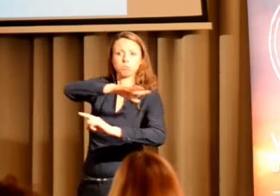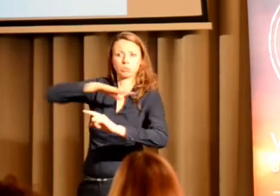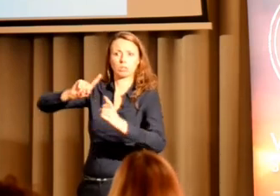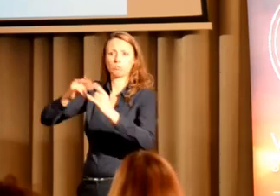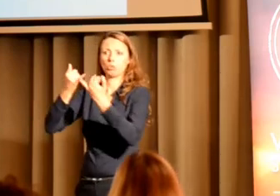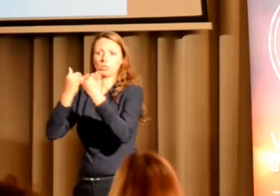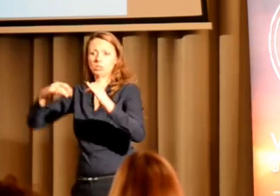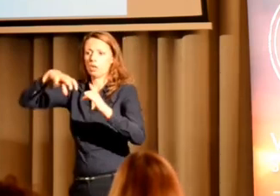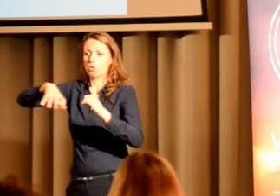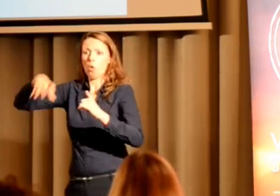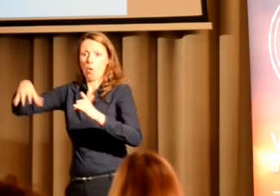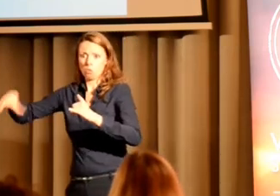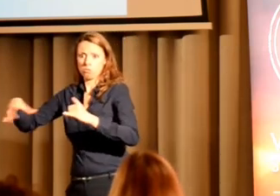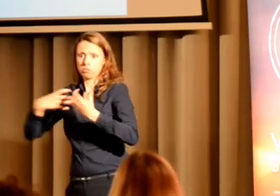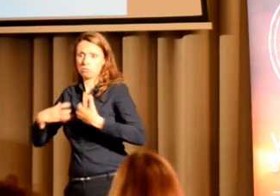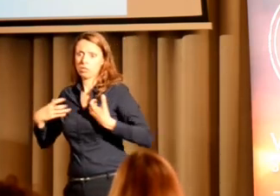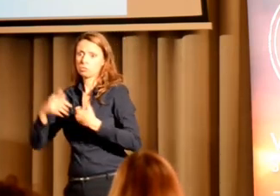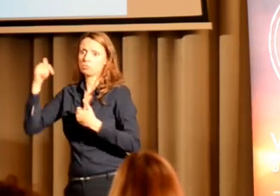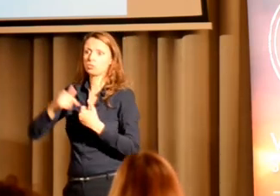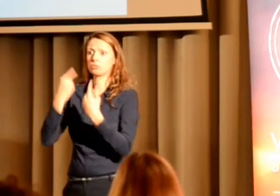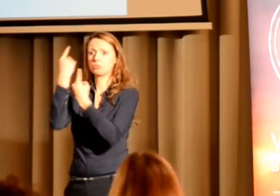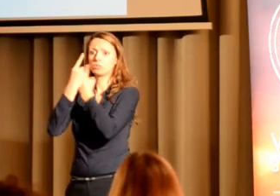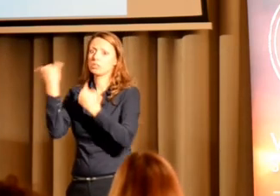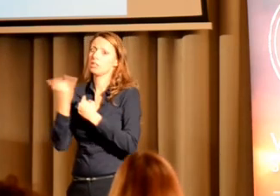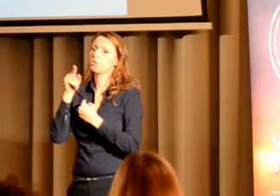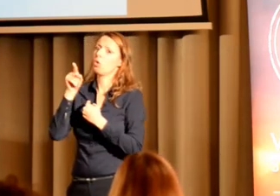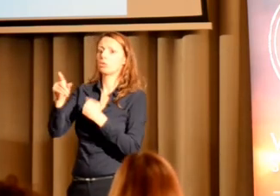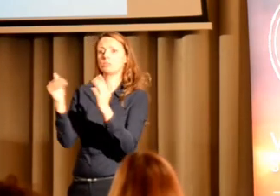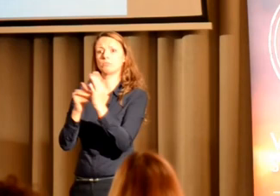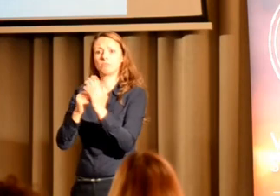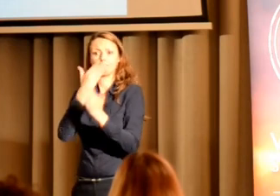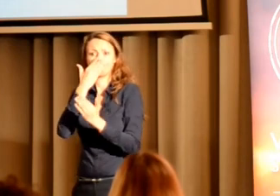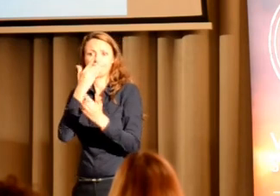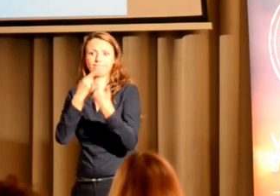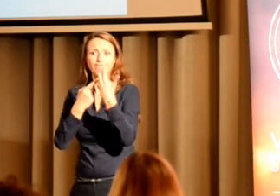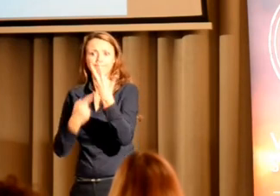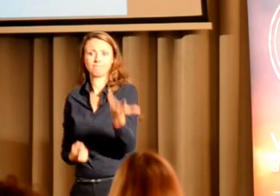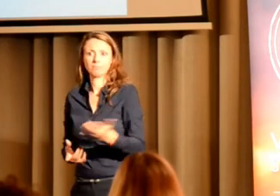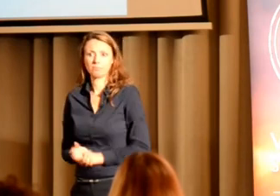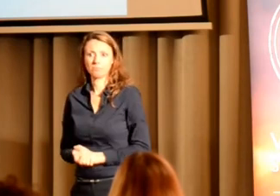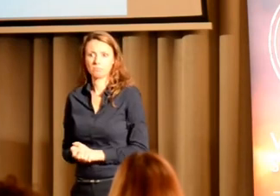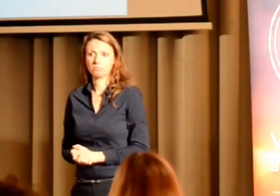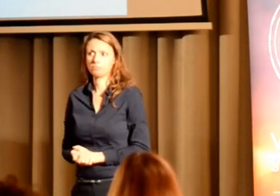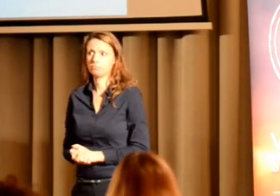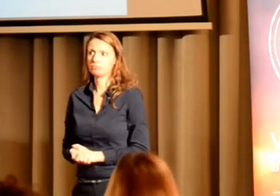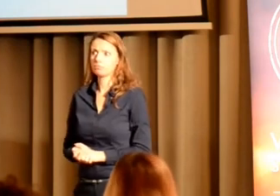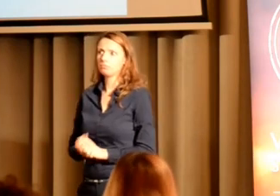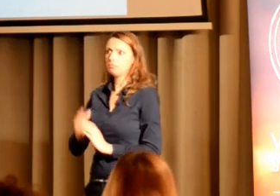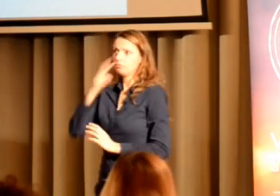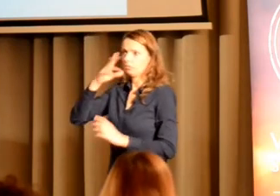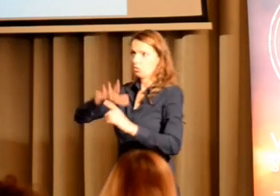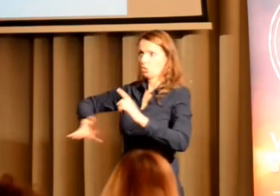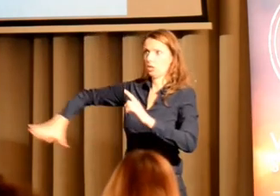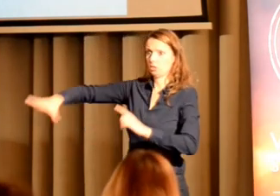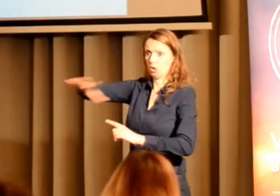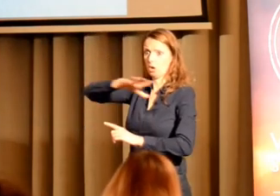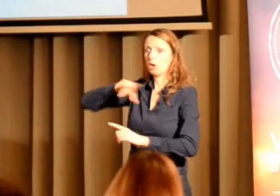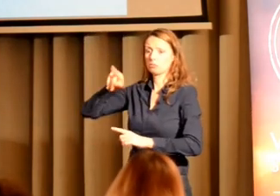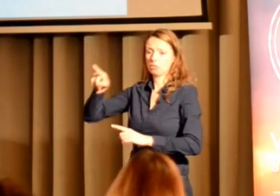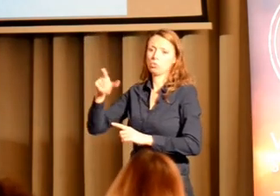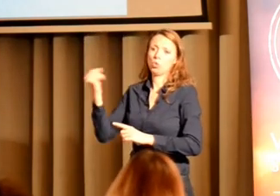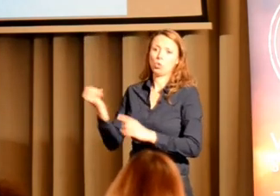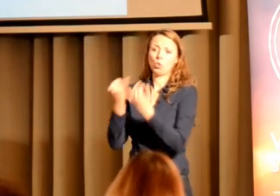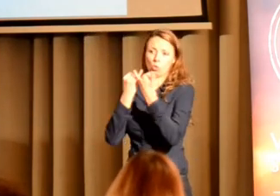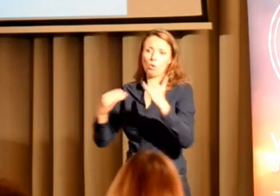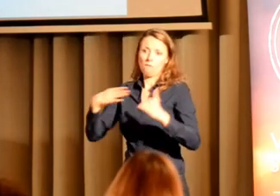gatunków. Musimy myśleć o tym, czego one potrzebują. Takie terytorium jest użytkowane przez wilki